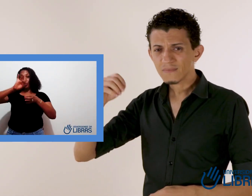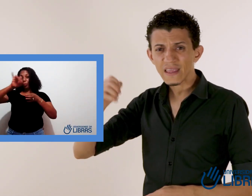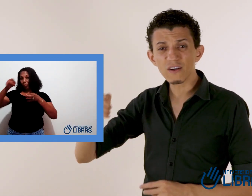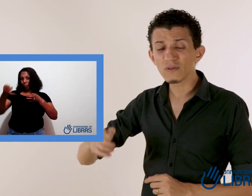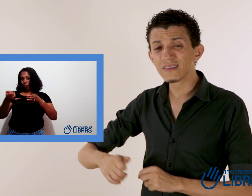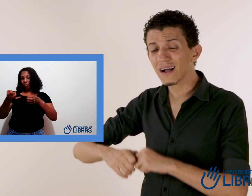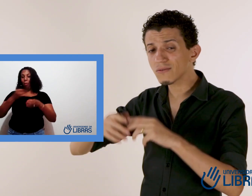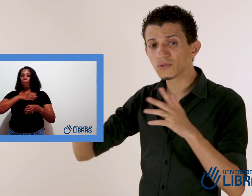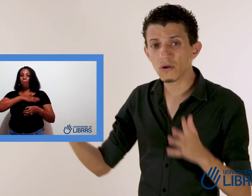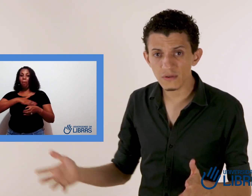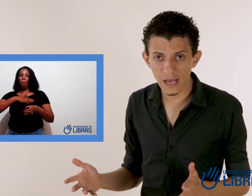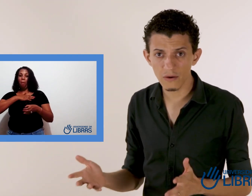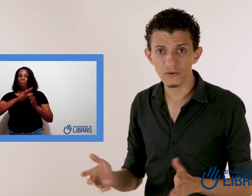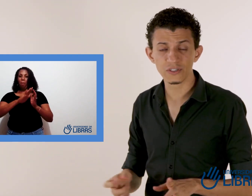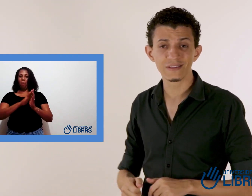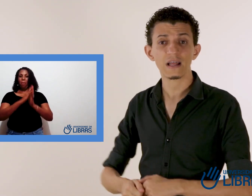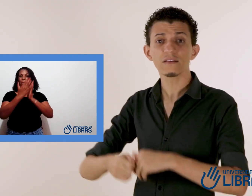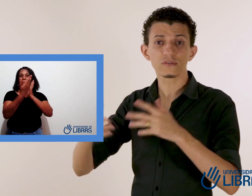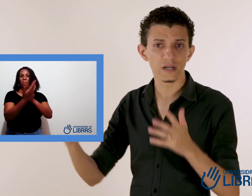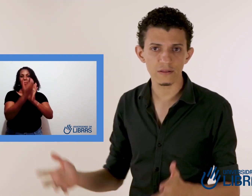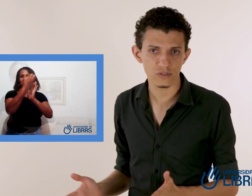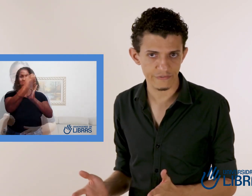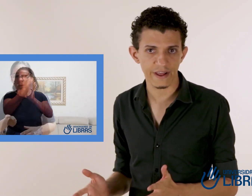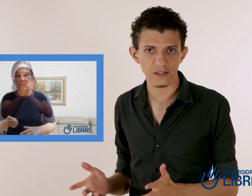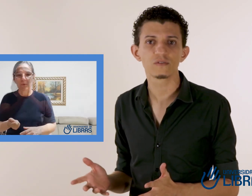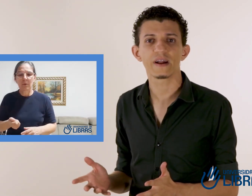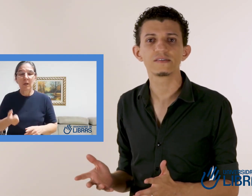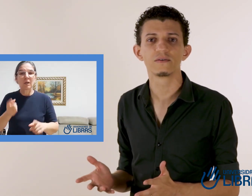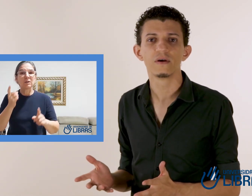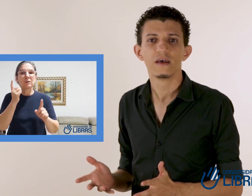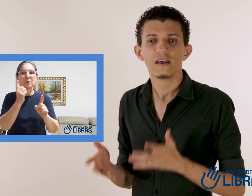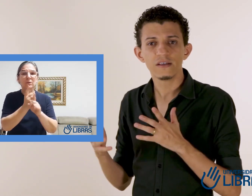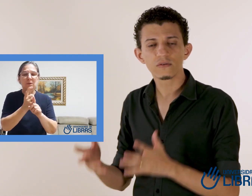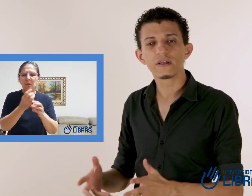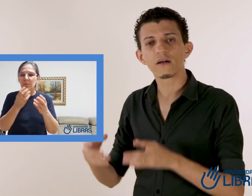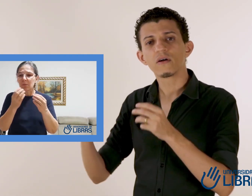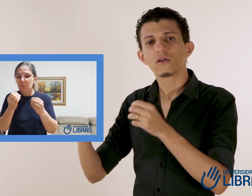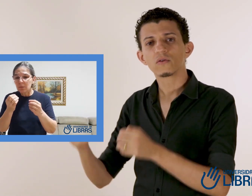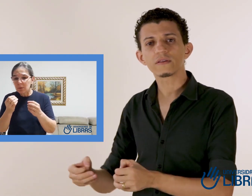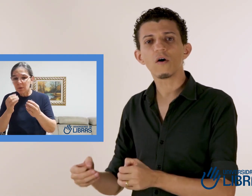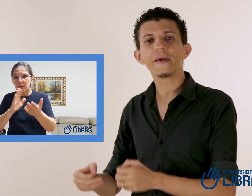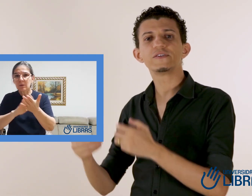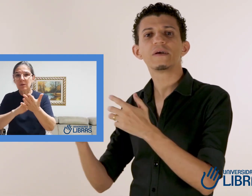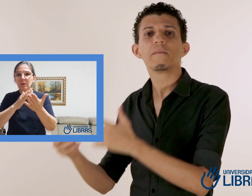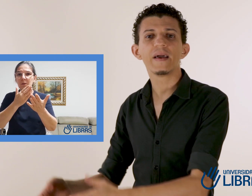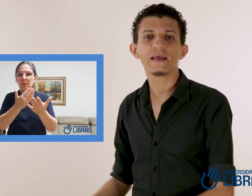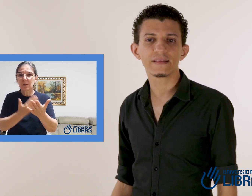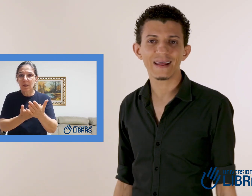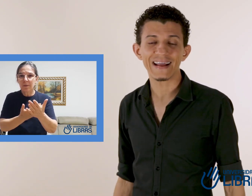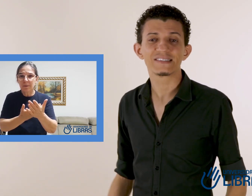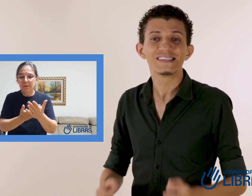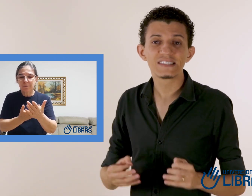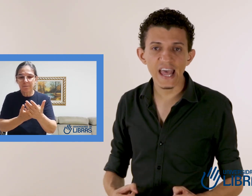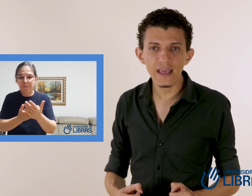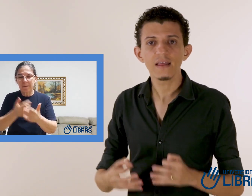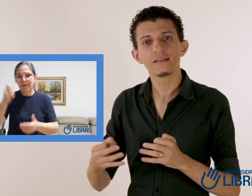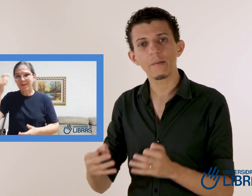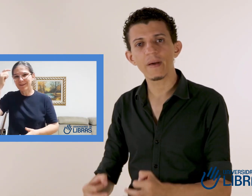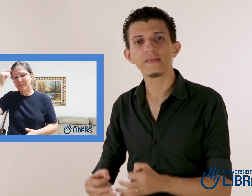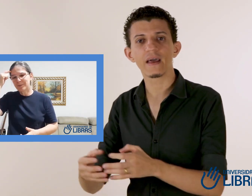e com tantos outros alunos de tantos cantos diferentes do Brasil, estudando totalmente pela internet, sem depender